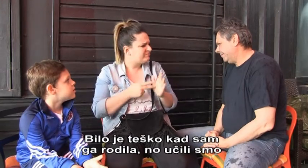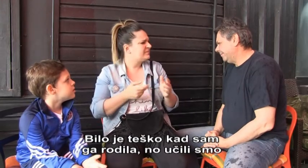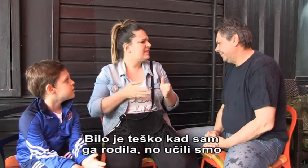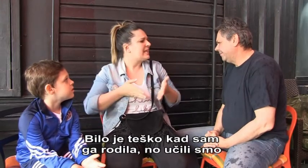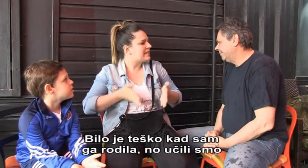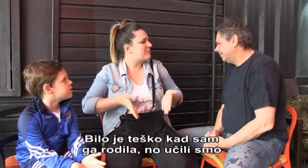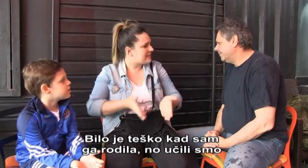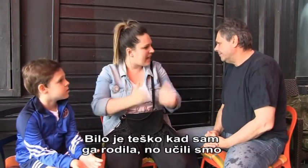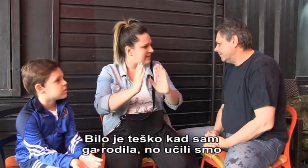dolazite?